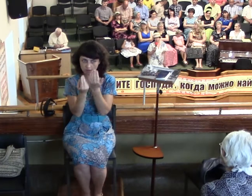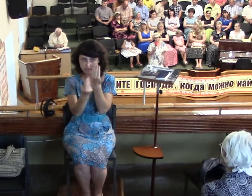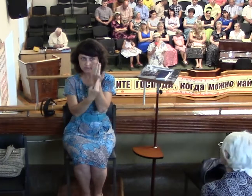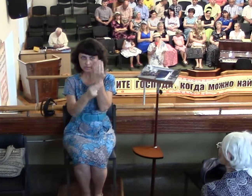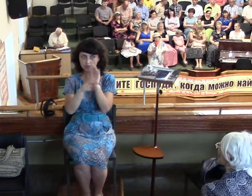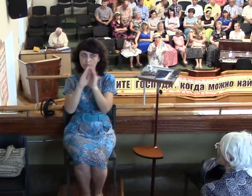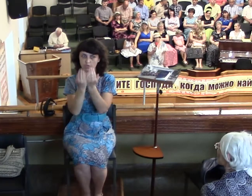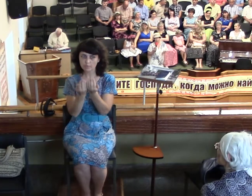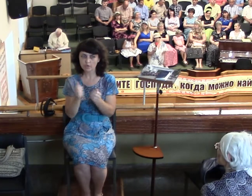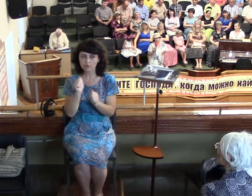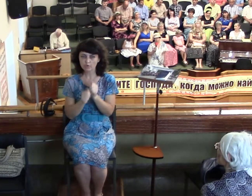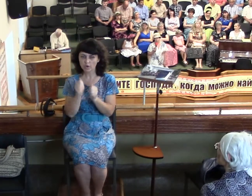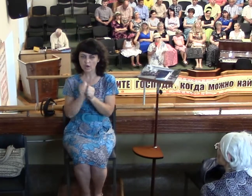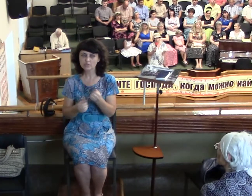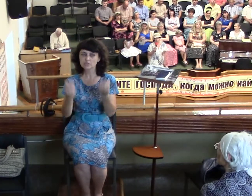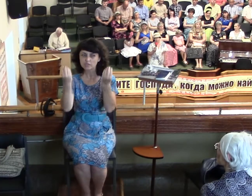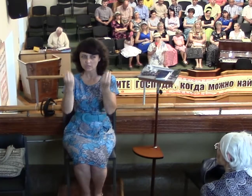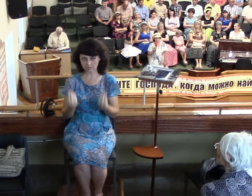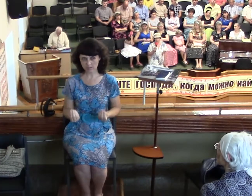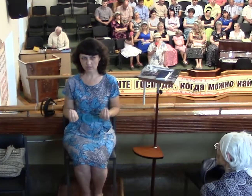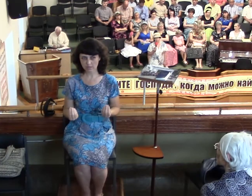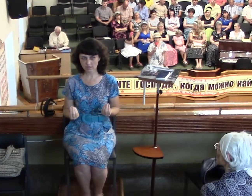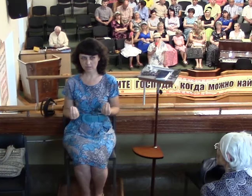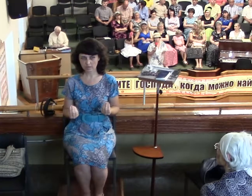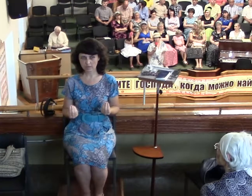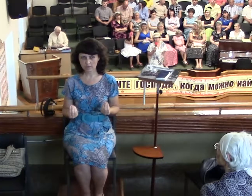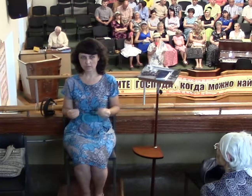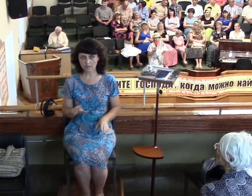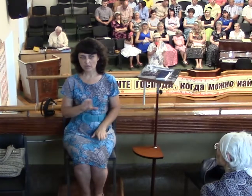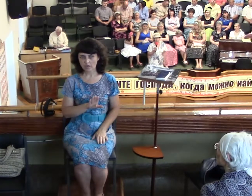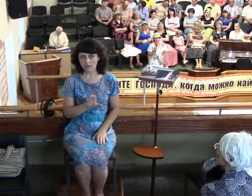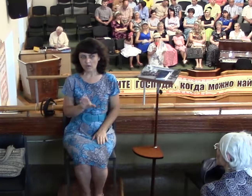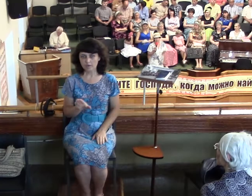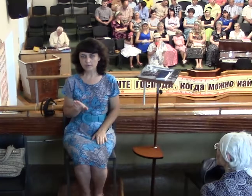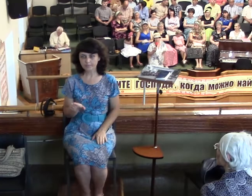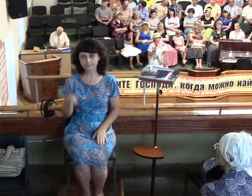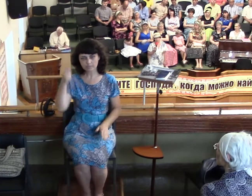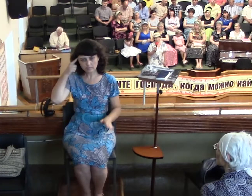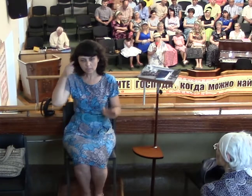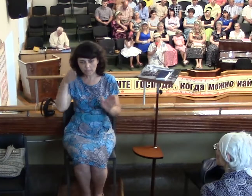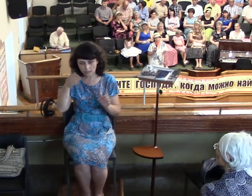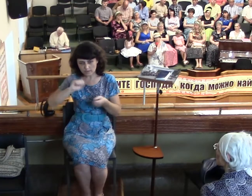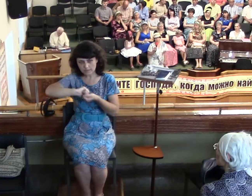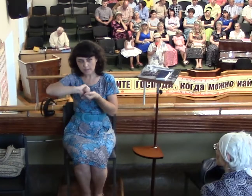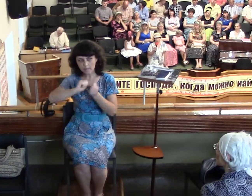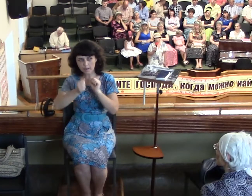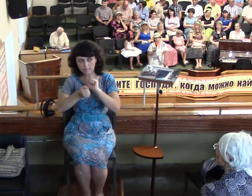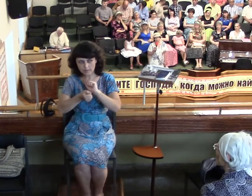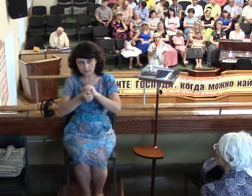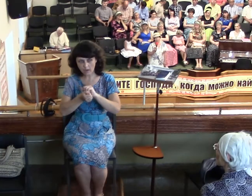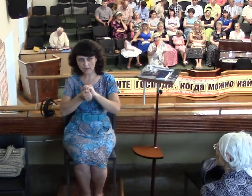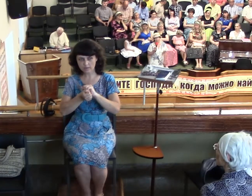дня, чтоб Библия молчала, запоминайте полюбившийся вам стих. Читайте